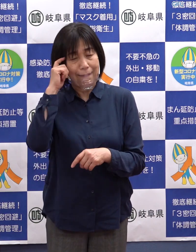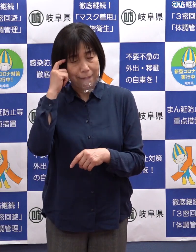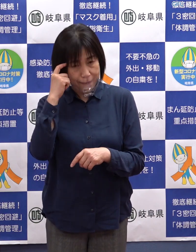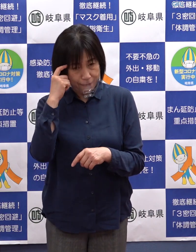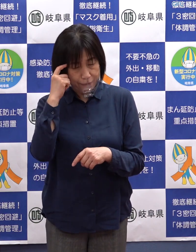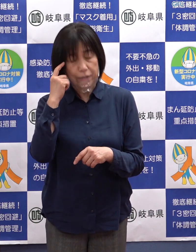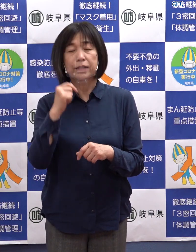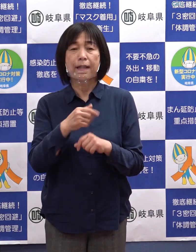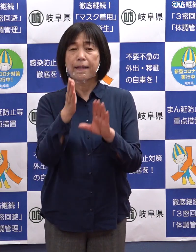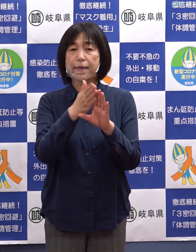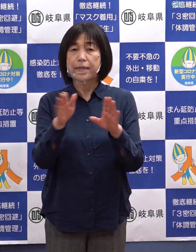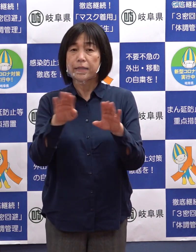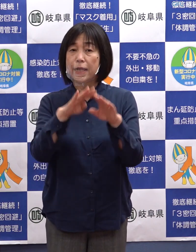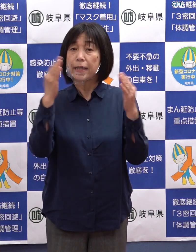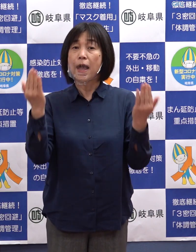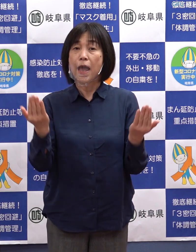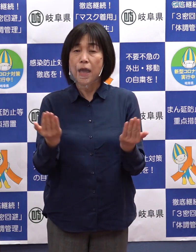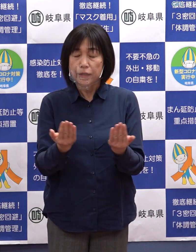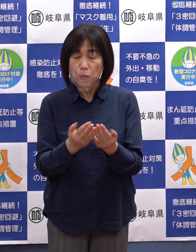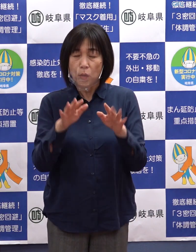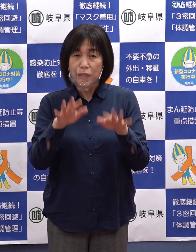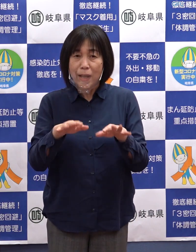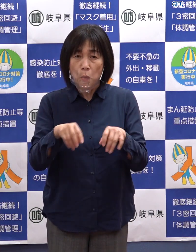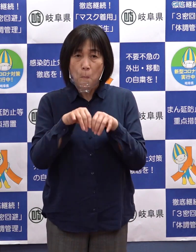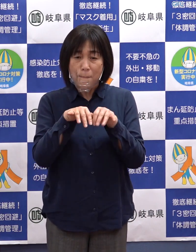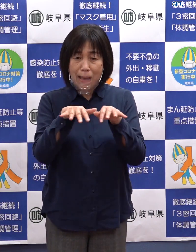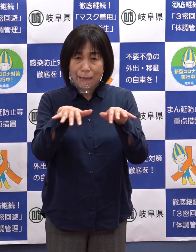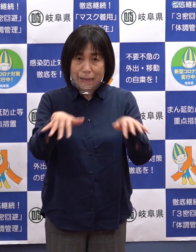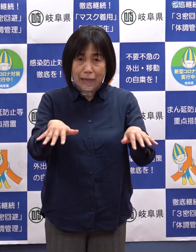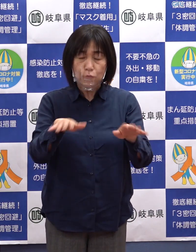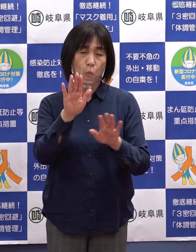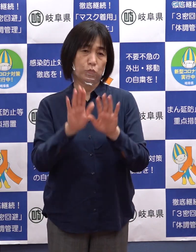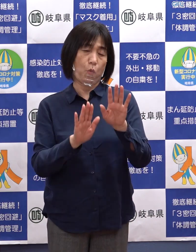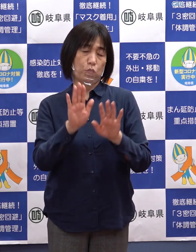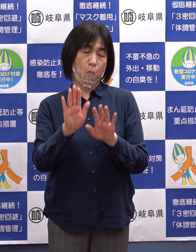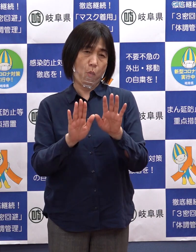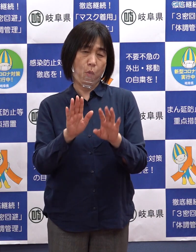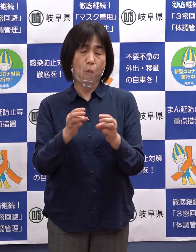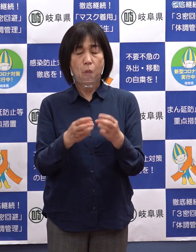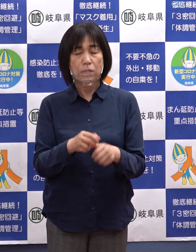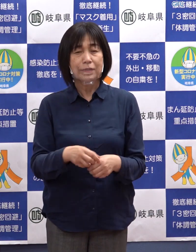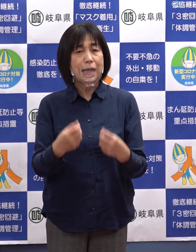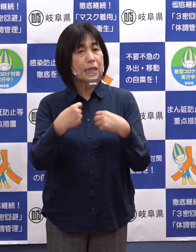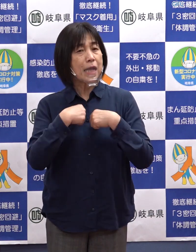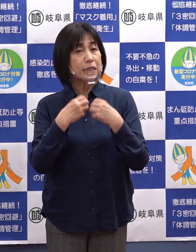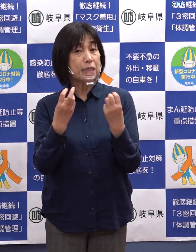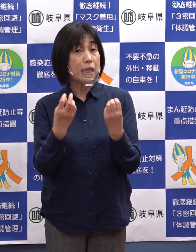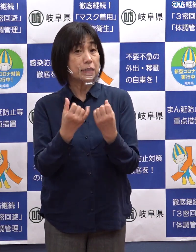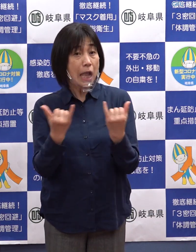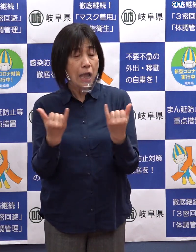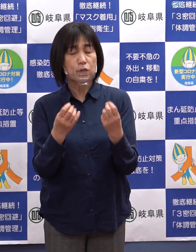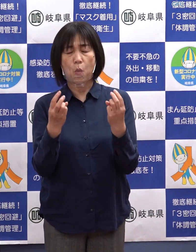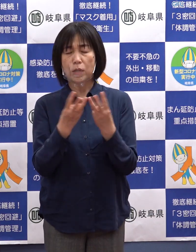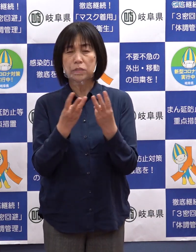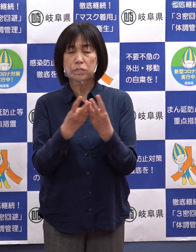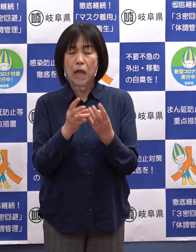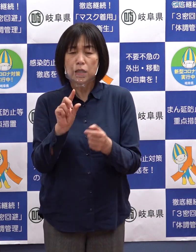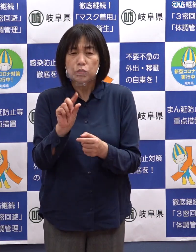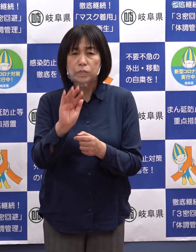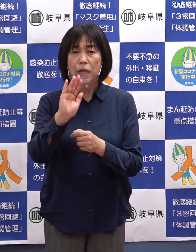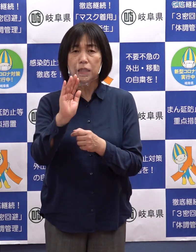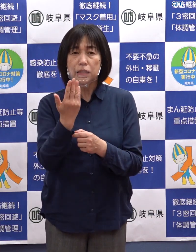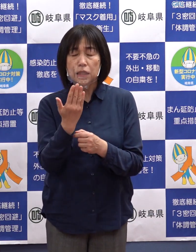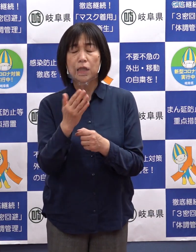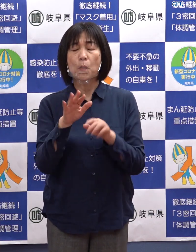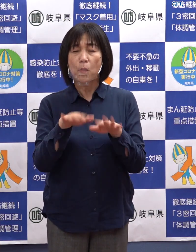県全体の今のこのまん延状況ですね、数は少ないといえども広くこう広がりつつあるということに対する私どもの危